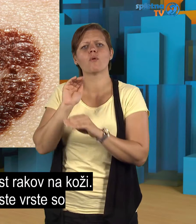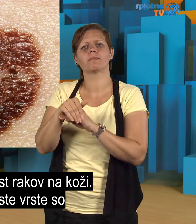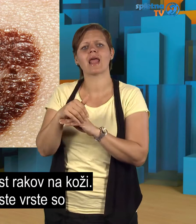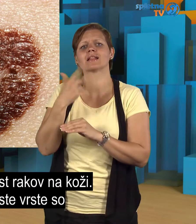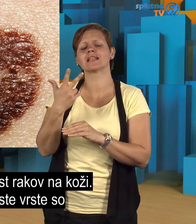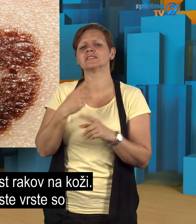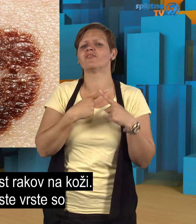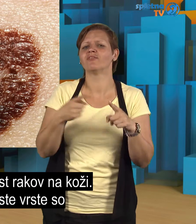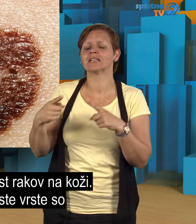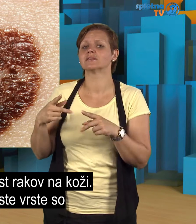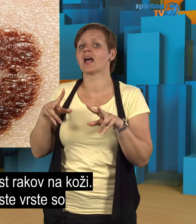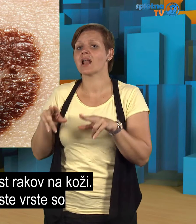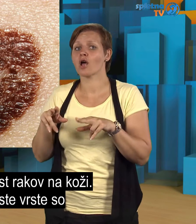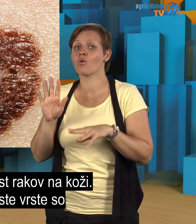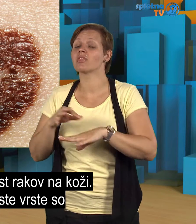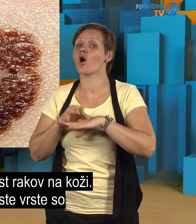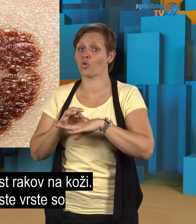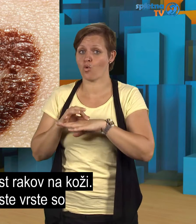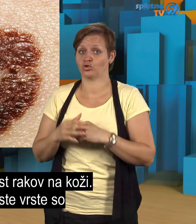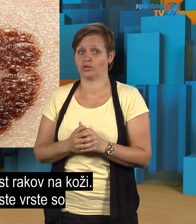Poznamo prek 30 vrst rakov na koži.